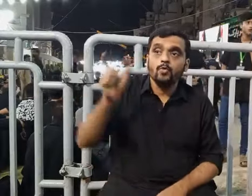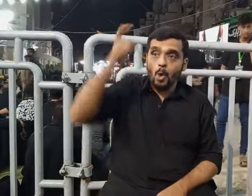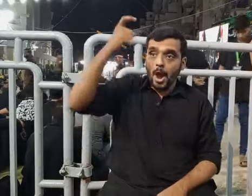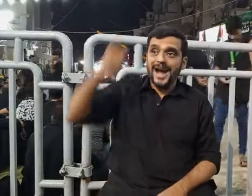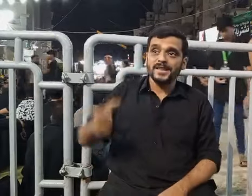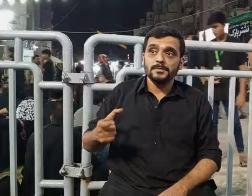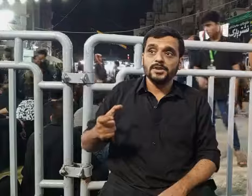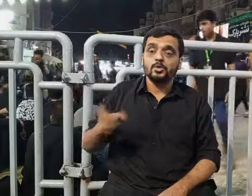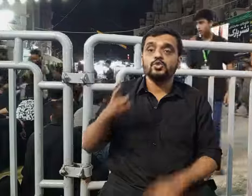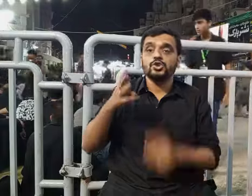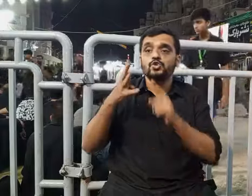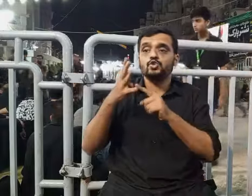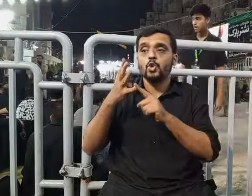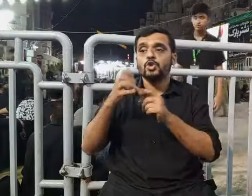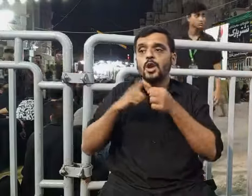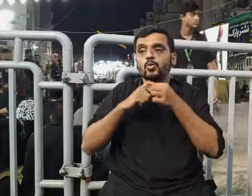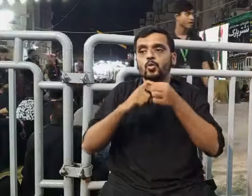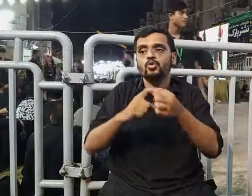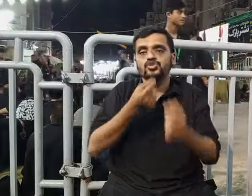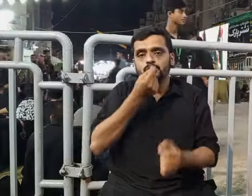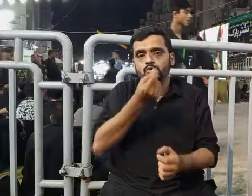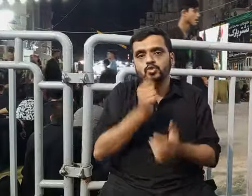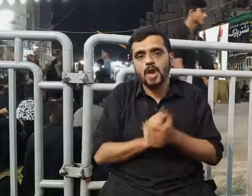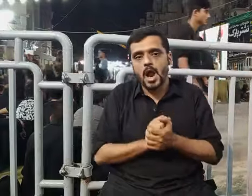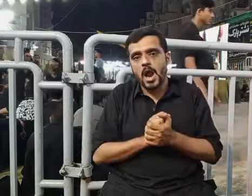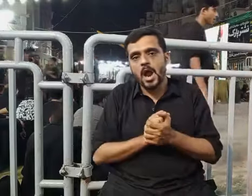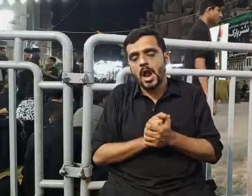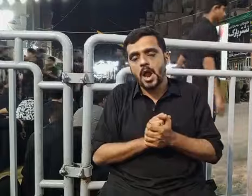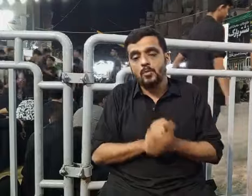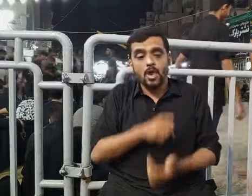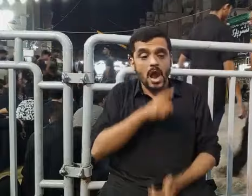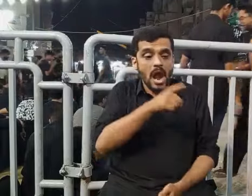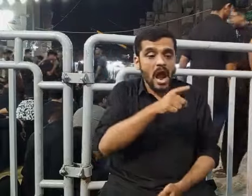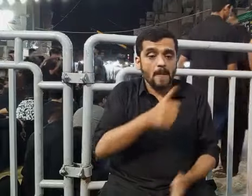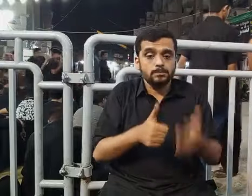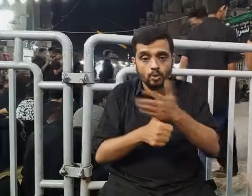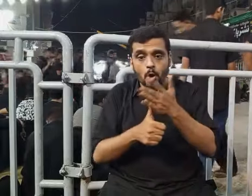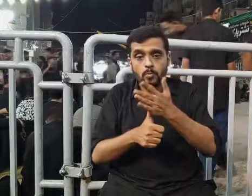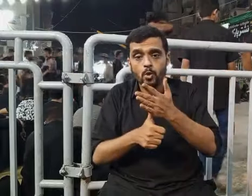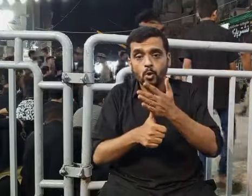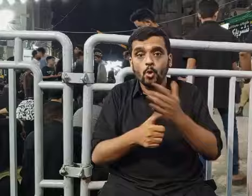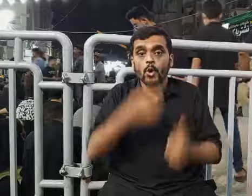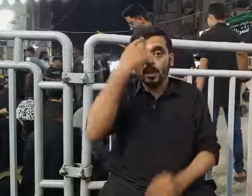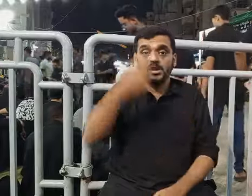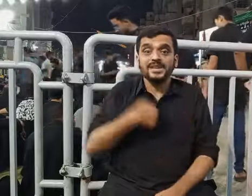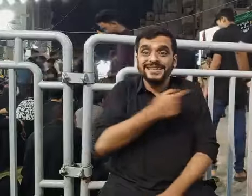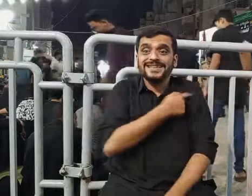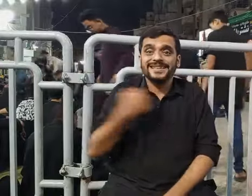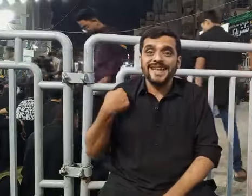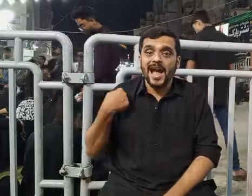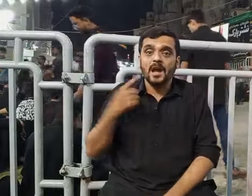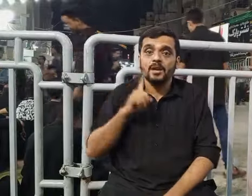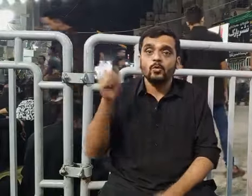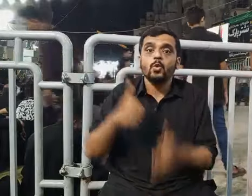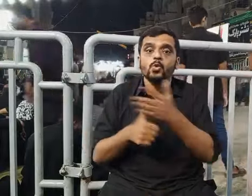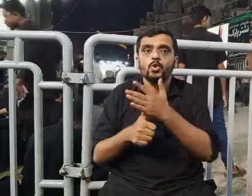کے لوگ ایمانی پر کیا خود ہی پہنچ جائیں گے عیسیٰ نے اس سے پوچھا تو مولا نے یہ کہا مادر ہے